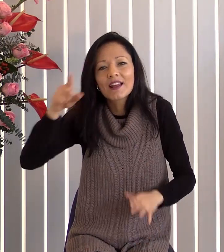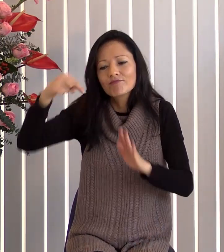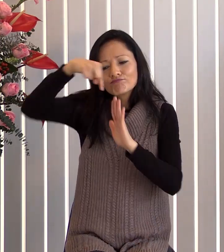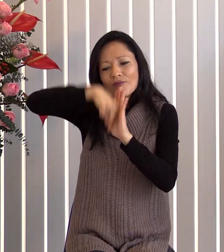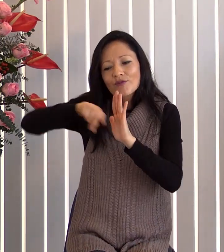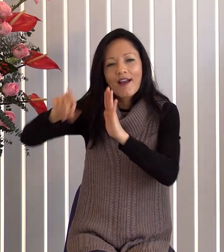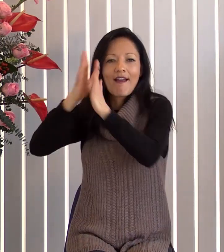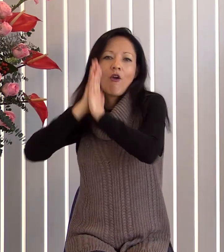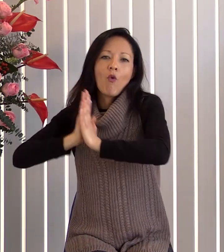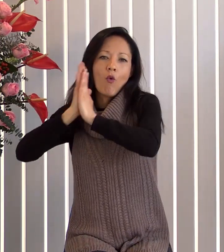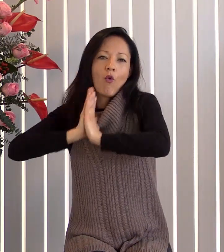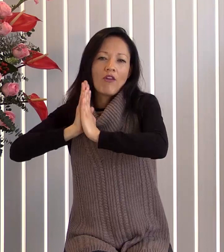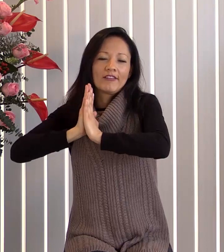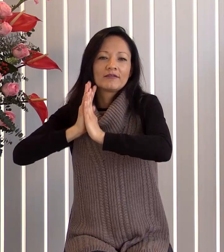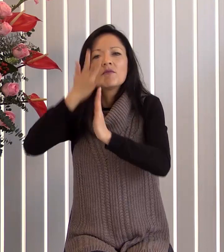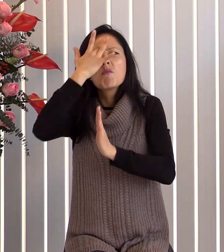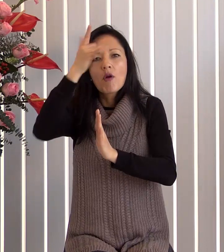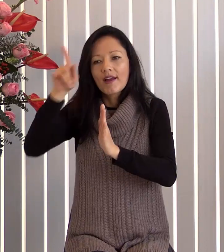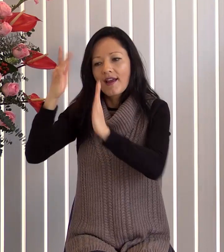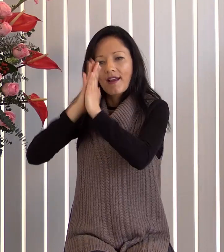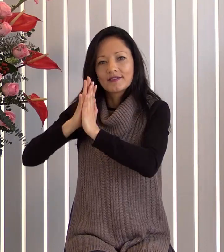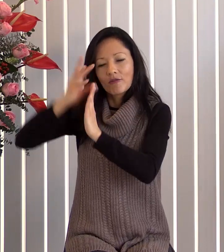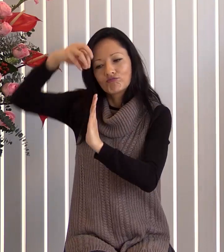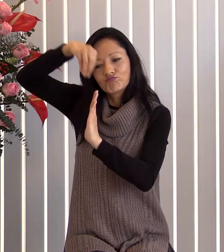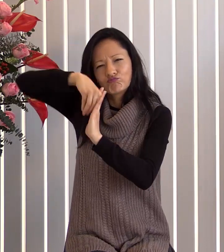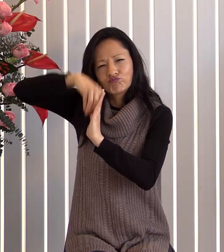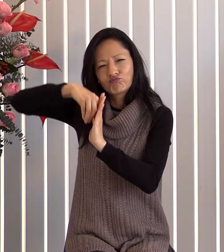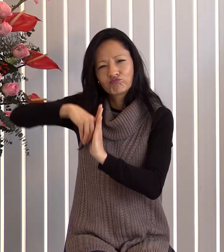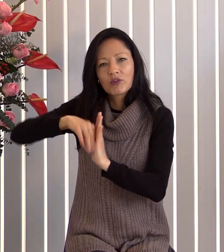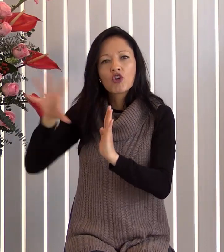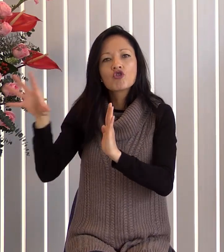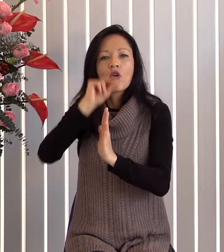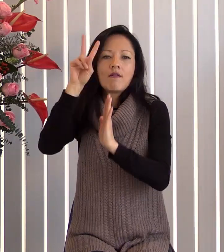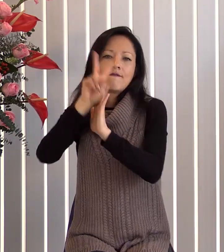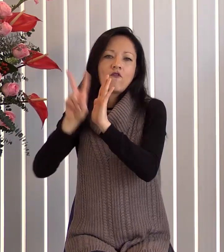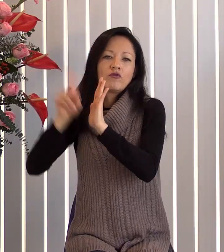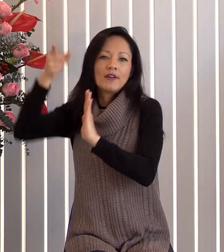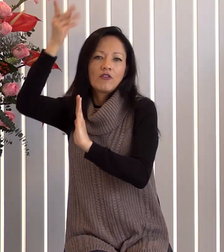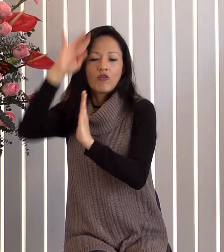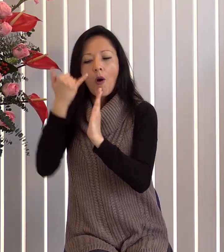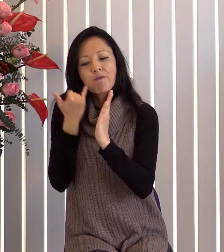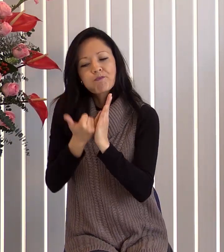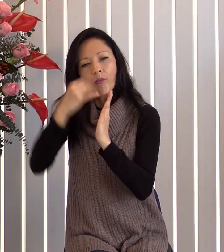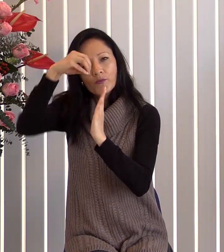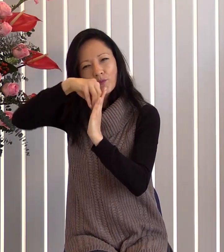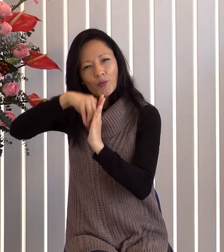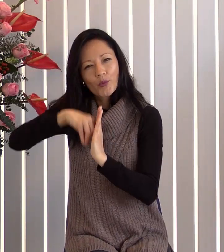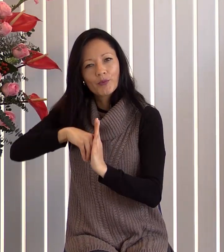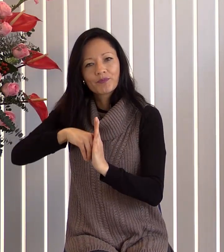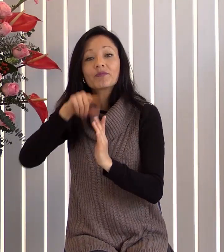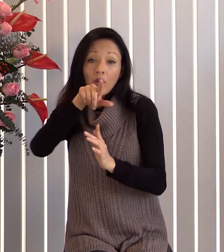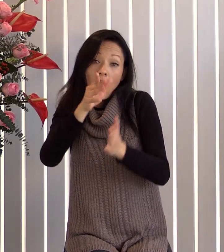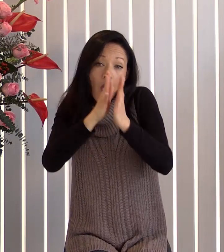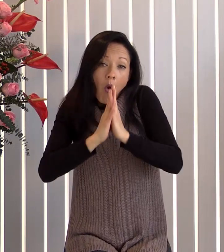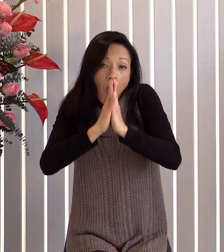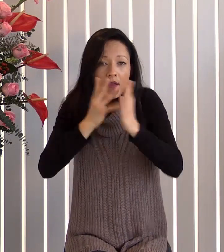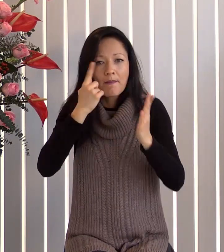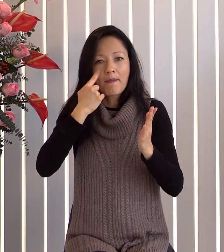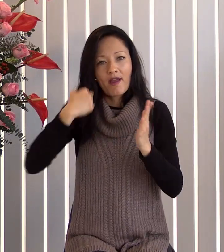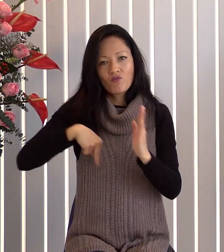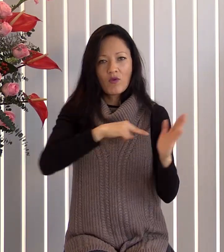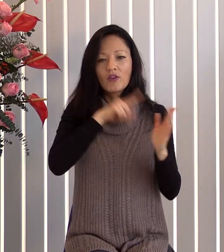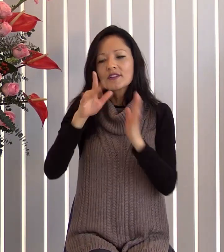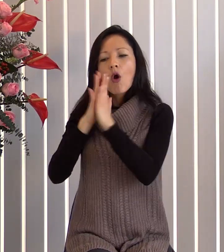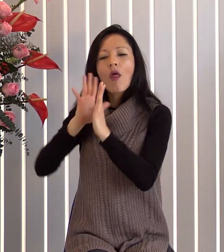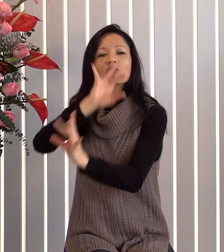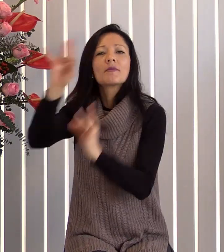Nuestro, porque en esa oración está contenida toda la voluntad de Dios. Entonces, ore Padre Nuestro, esa es la oración perfecta. No